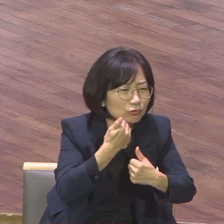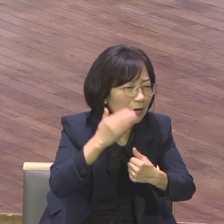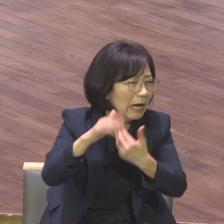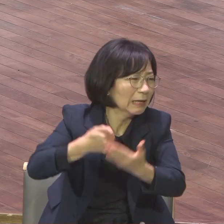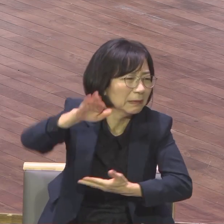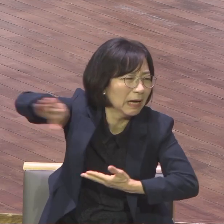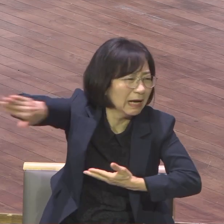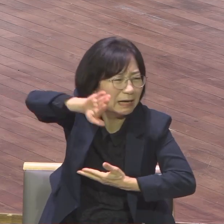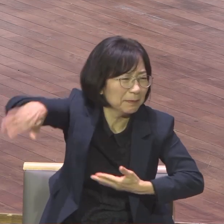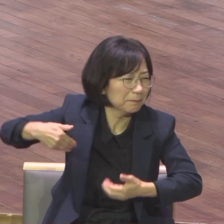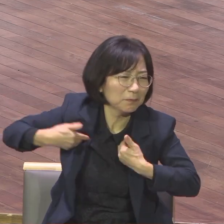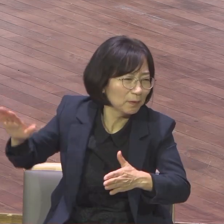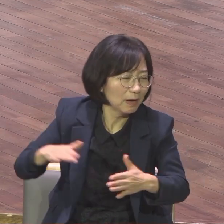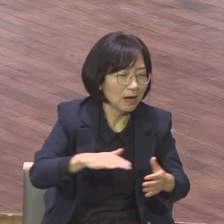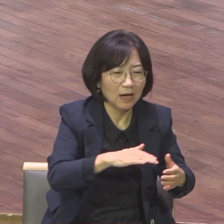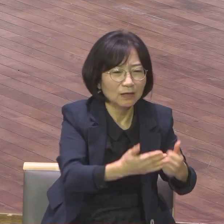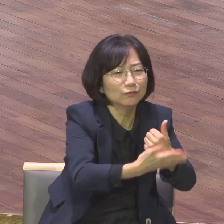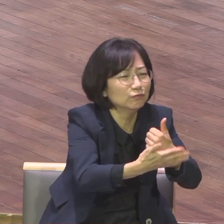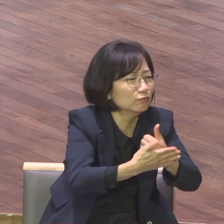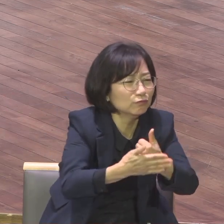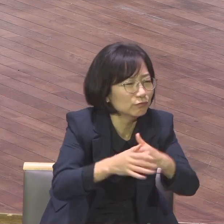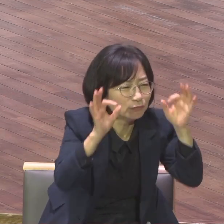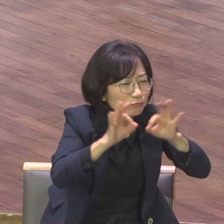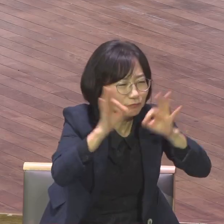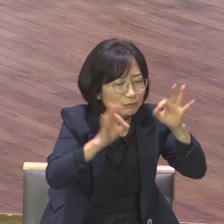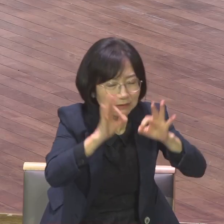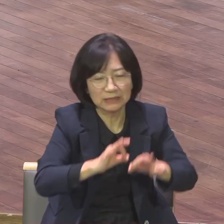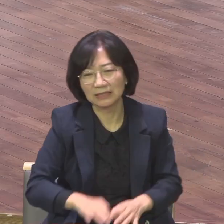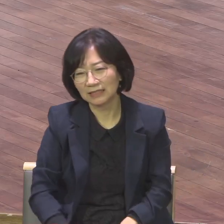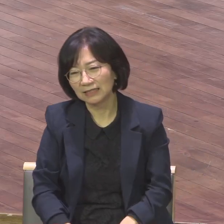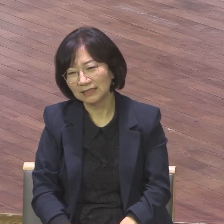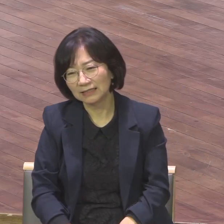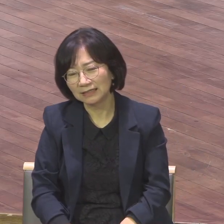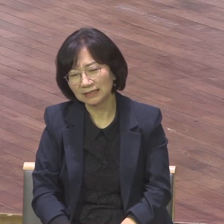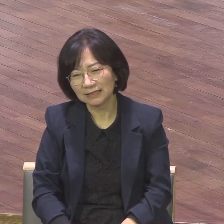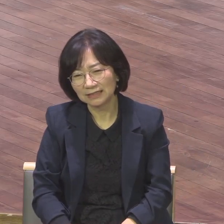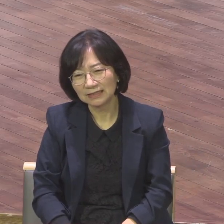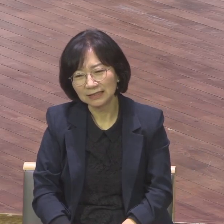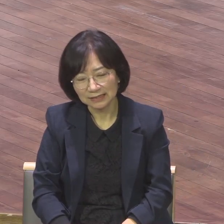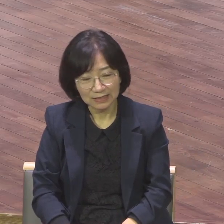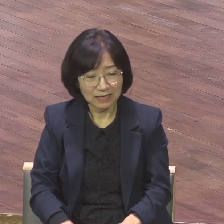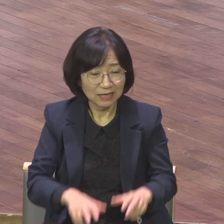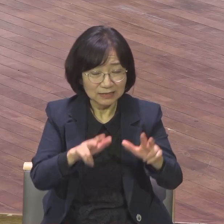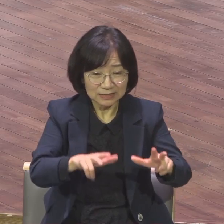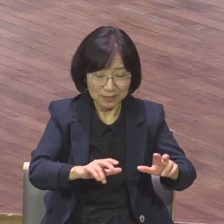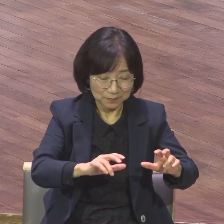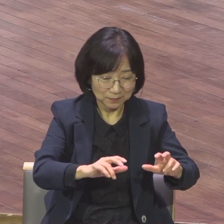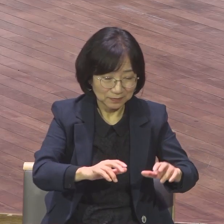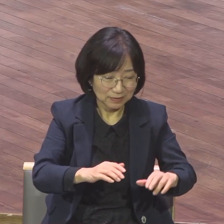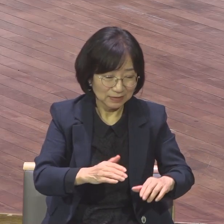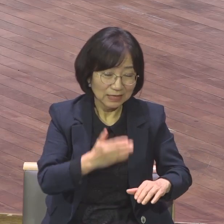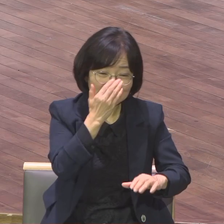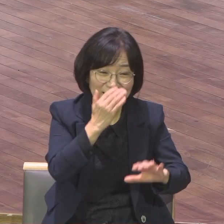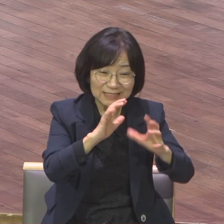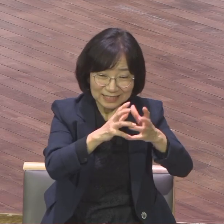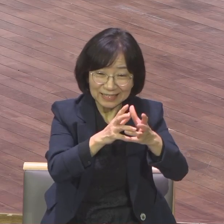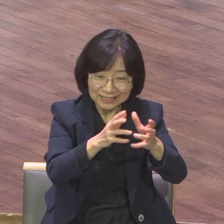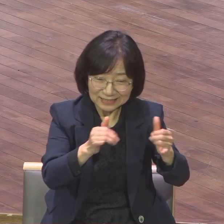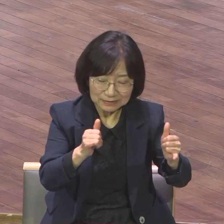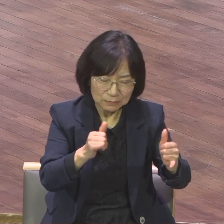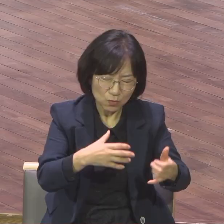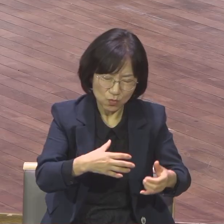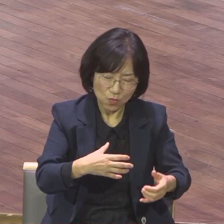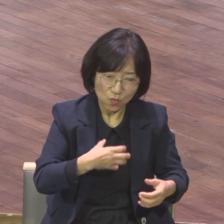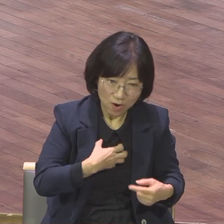모르고 어려움이 왔는데 인간적인 방법을 다 하고 선단 말이에요. 국가적으로 위기가 오니까 이방